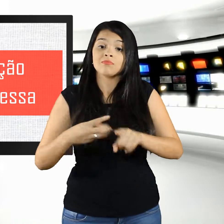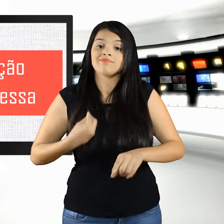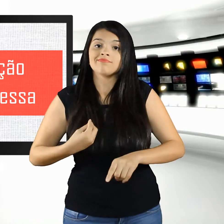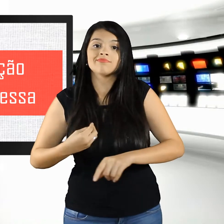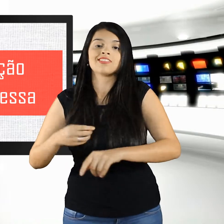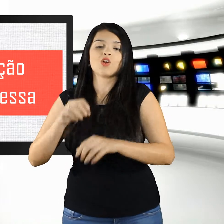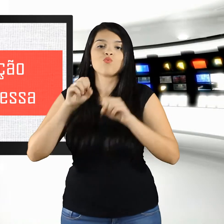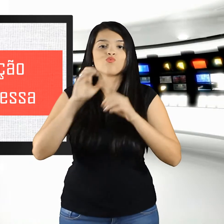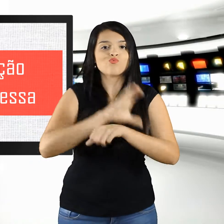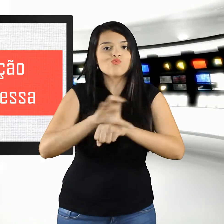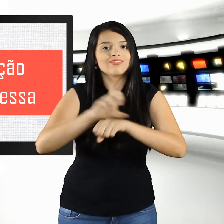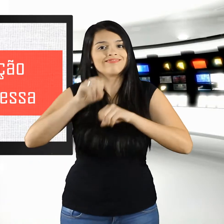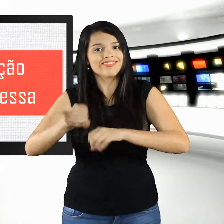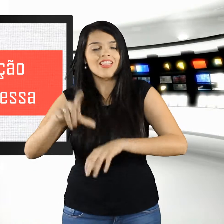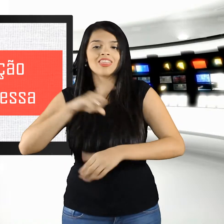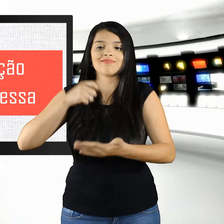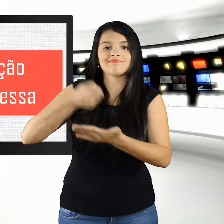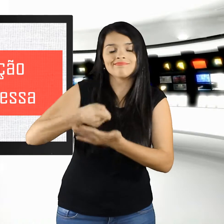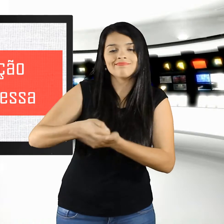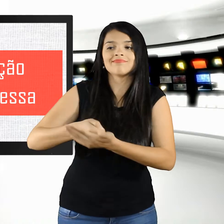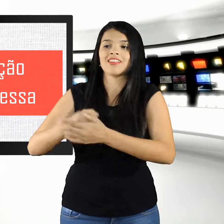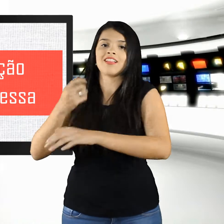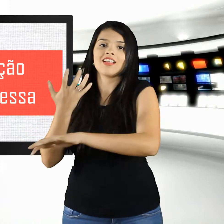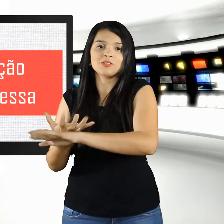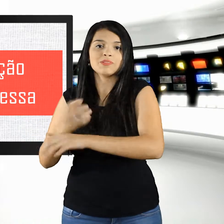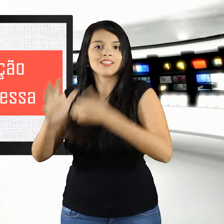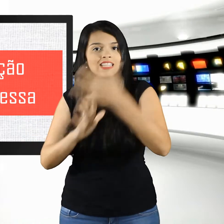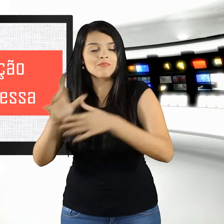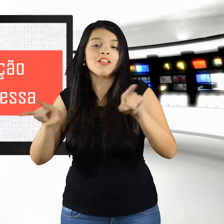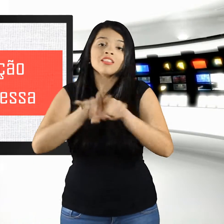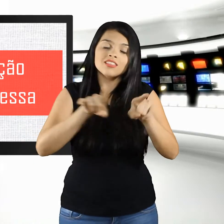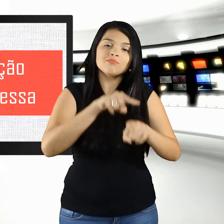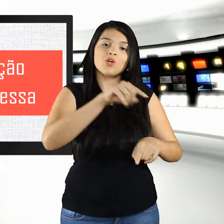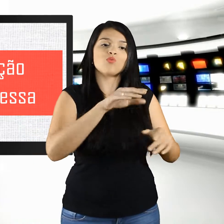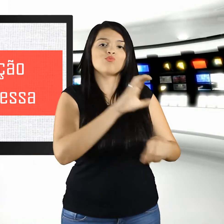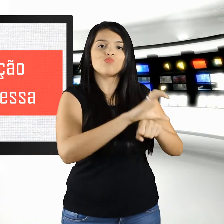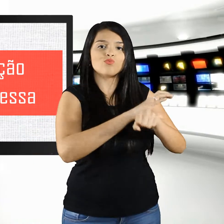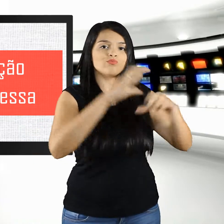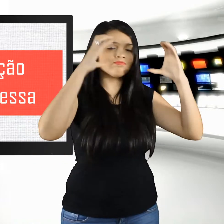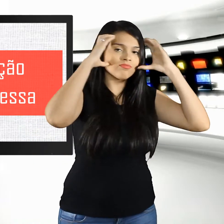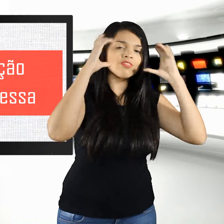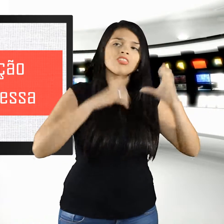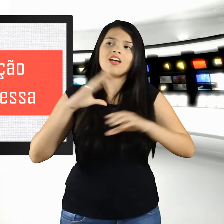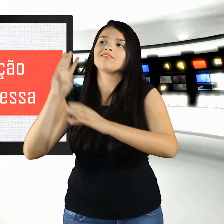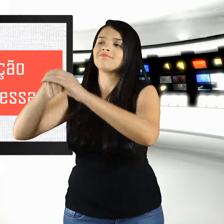licenciatura e fonoaudiologia. O uso e difusão da Libras nos serviços públicos. E uma das